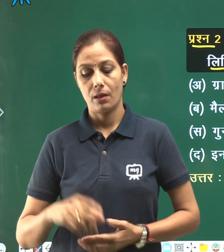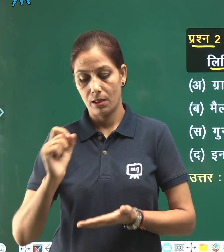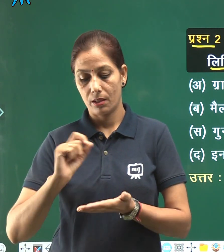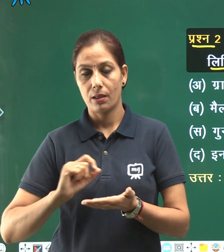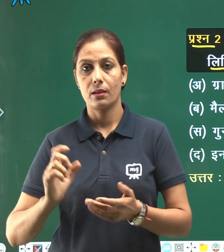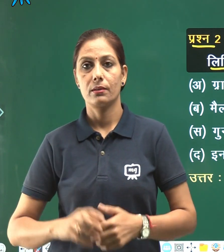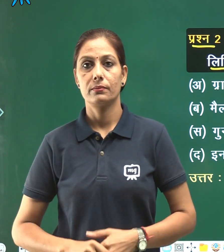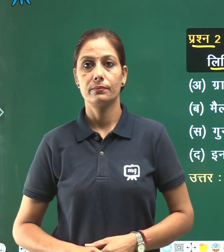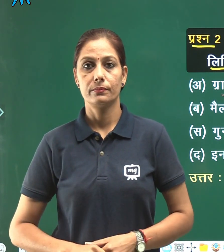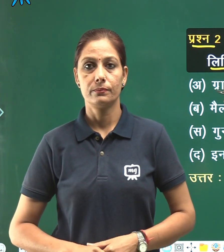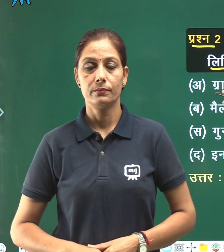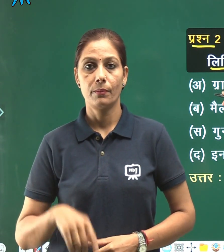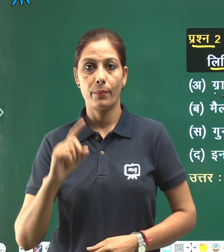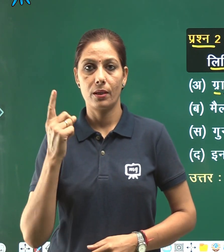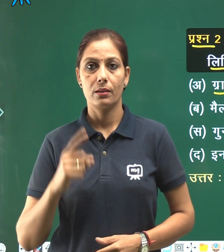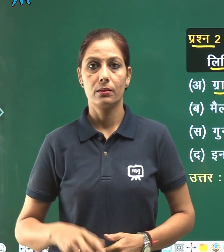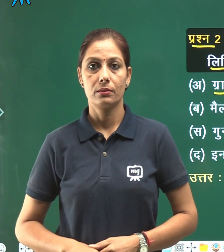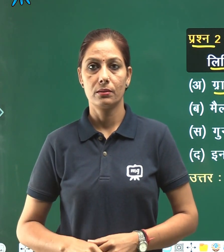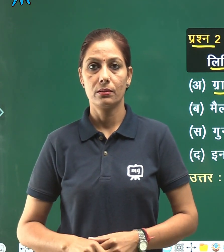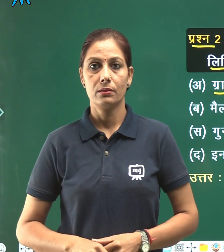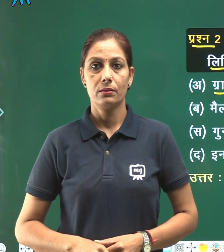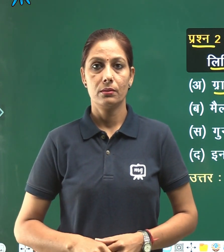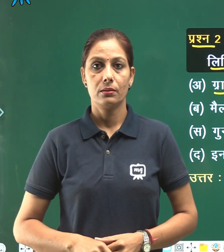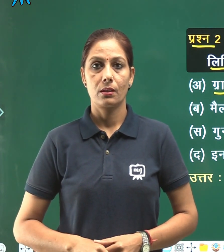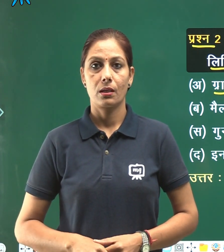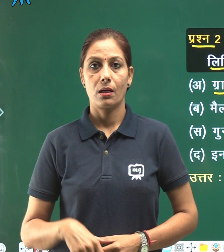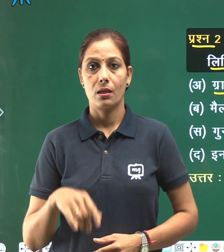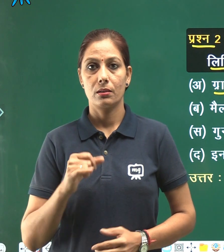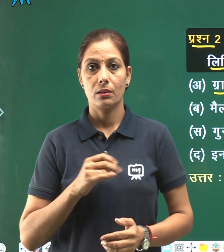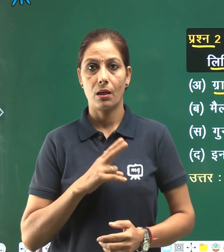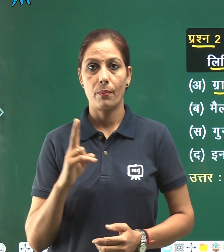है। पहला ग्राम देवता,